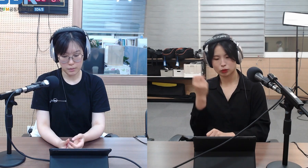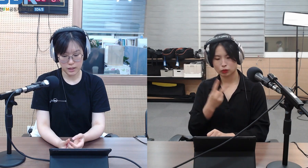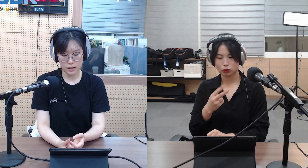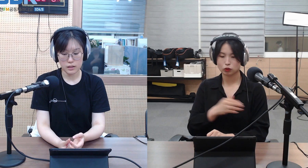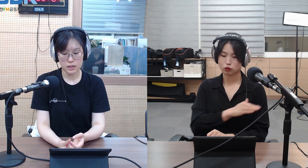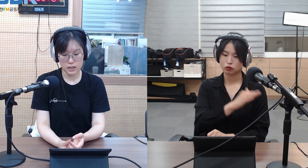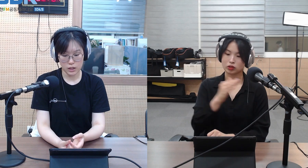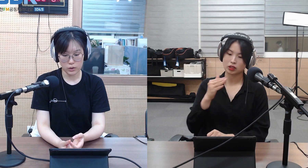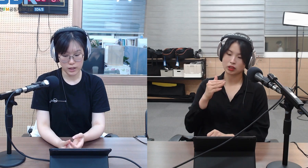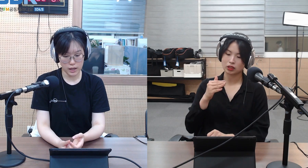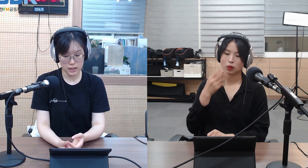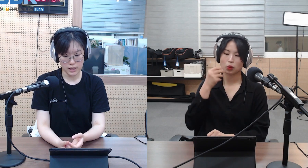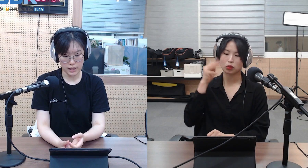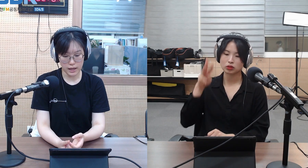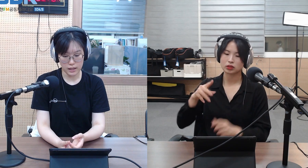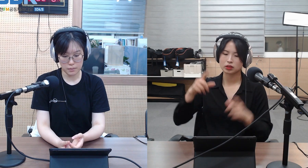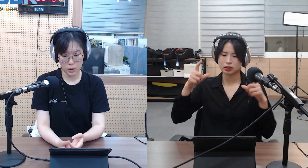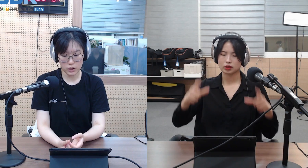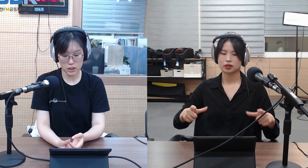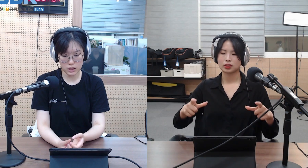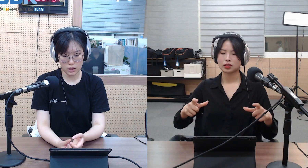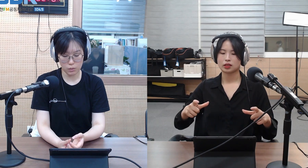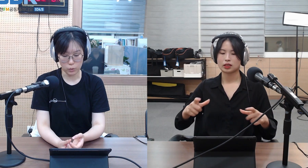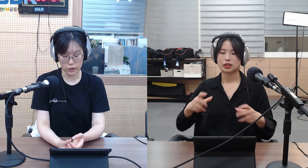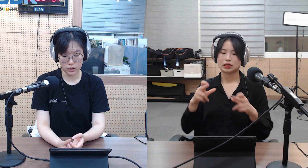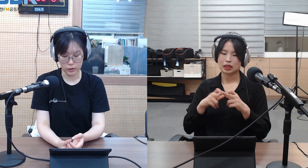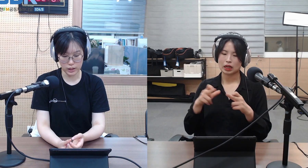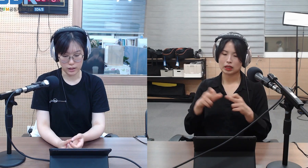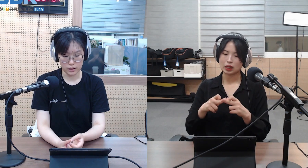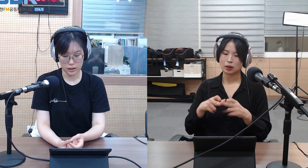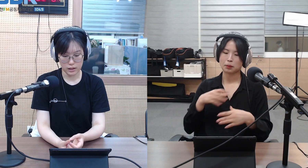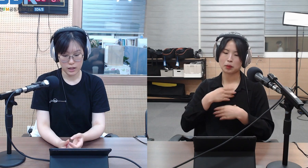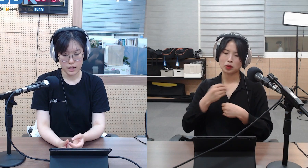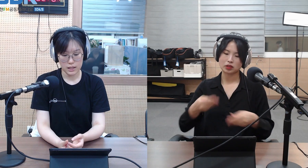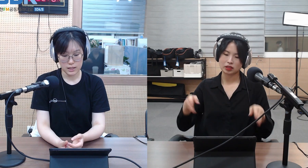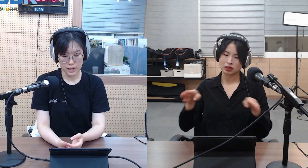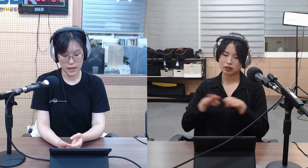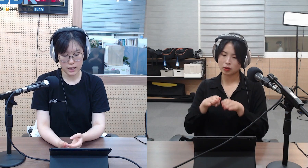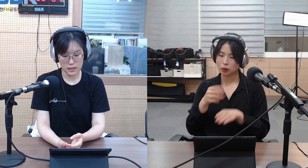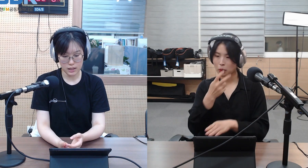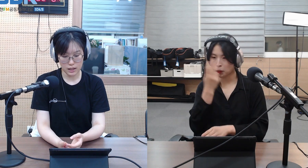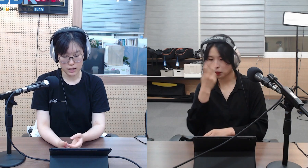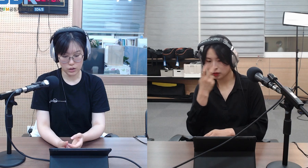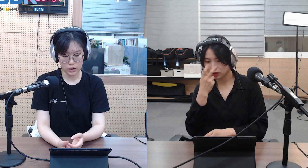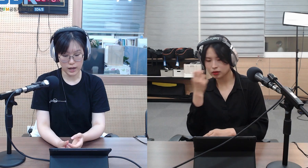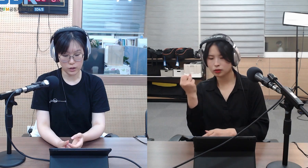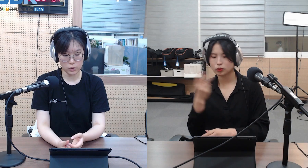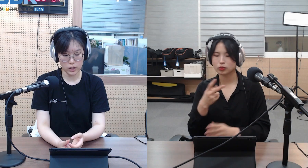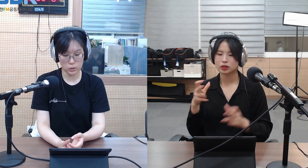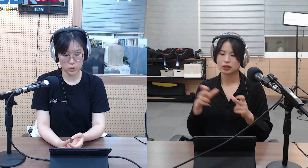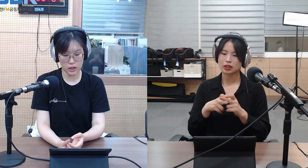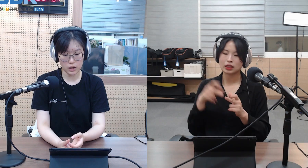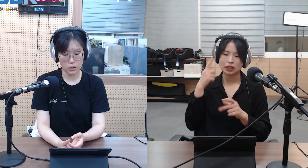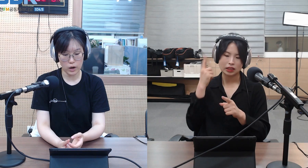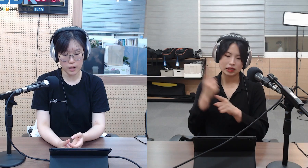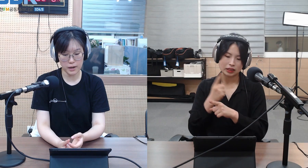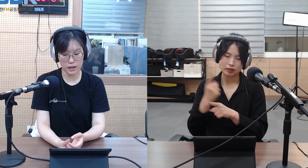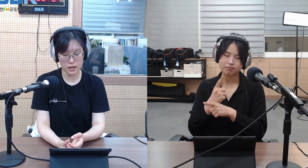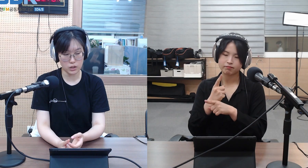이미 지역 내 장애인 편의시설 모니터링, 장애인식 개선 강연 활동이 활발하게